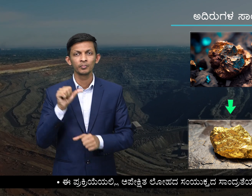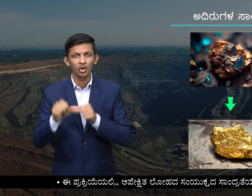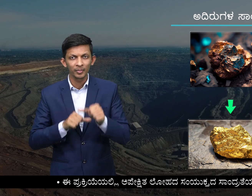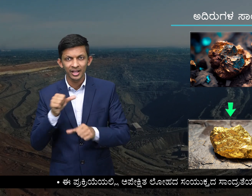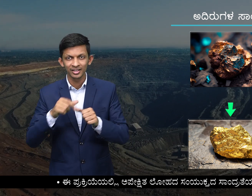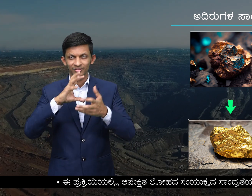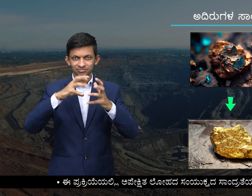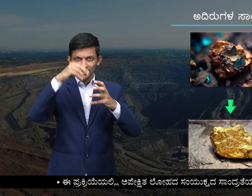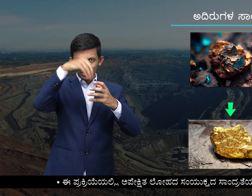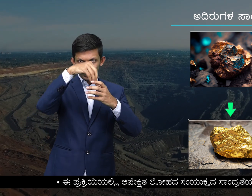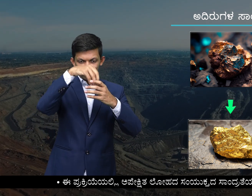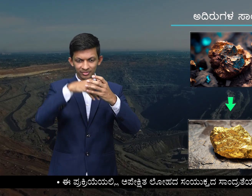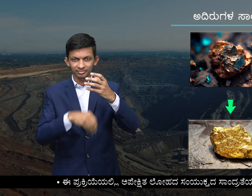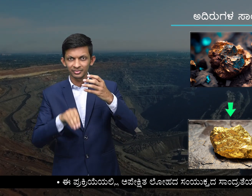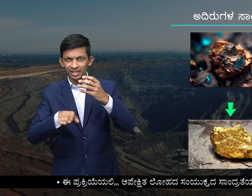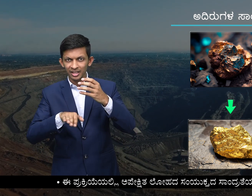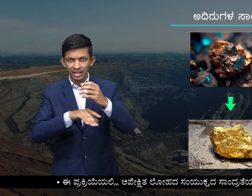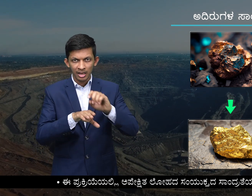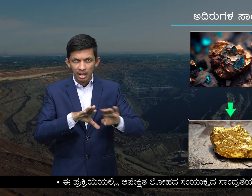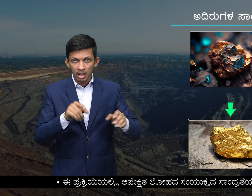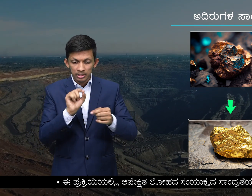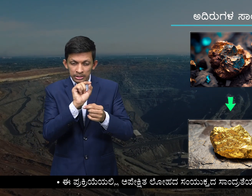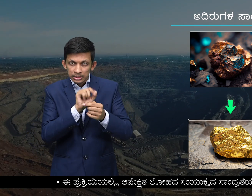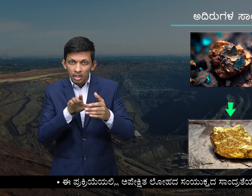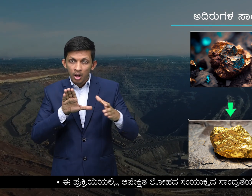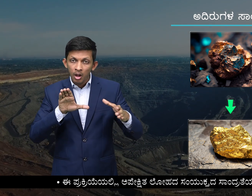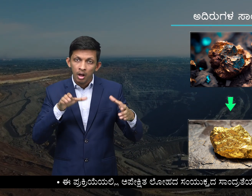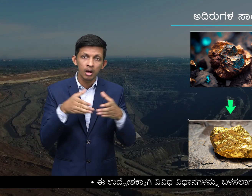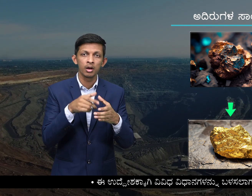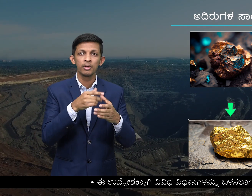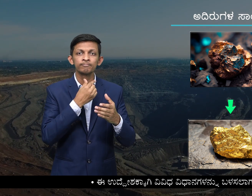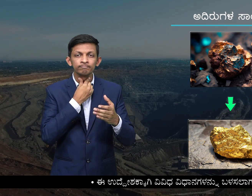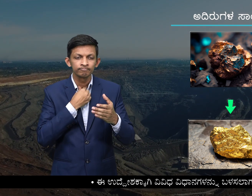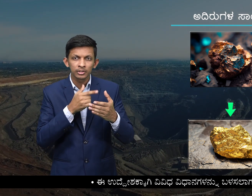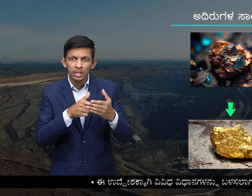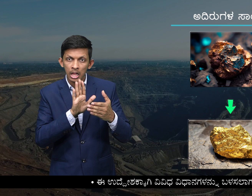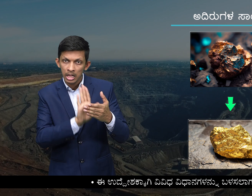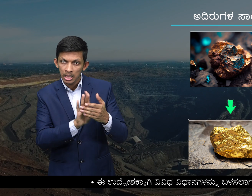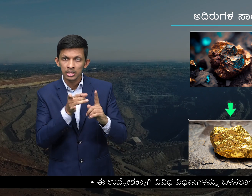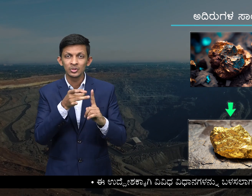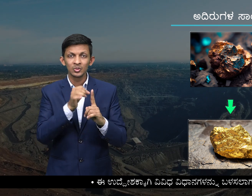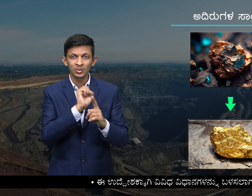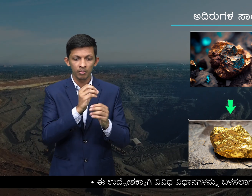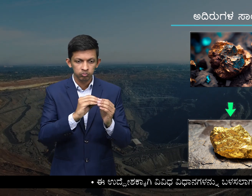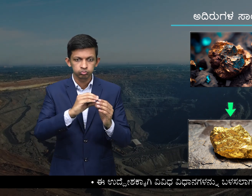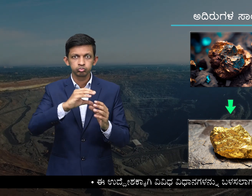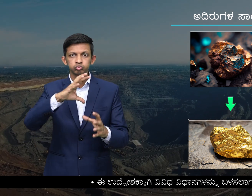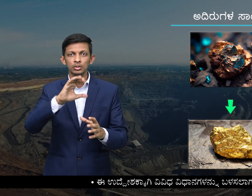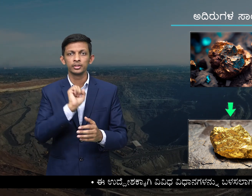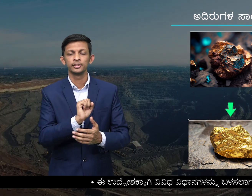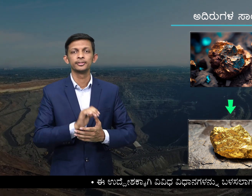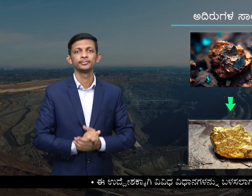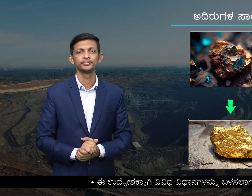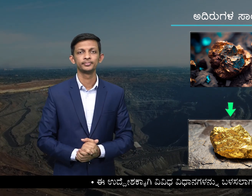ಈ ಪ್ರಕ್ರಿಯೆಯಲ್ಲಿ ಅಪೇಕ್ಷಿತ ಲೋಹದ ಸಂಯುಕ್ತದ ಸಾಂದ್ರತೆಯು ಹೆಚ್ಚಾಗುತ್ತೆ. ಈ ಉದ್ದೇಶಕ್ಕಾಗಿ ವಿವಿಧ ವಿಧಾನಗಳನ್ನ ಬಳಸಲಾಗುತ್ತೆ.